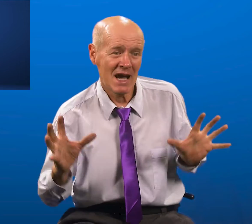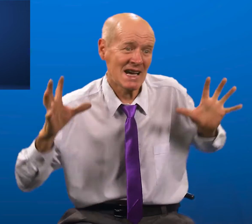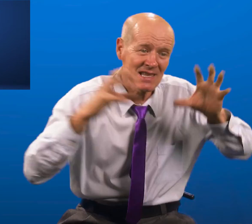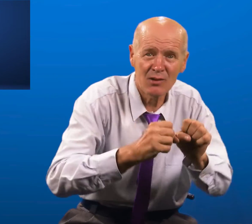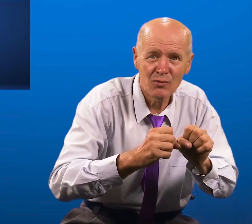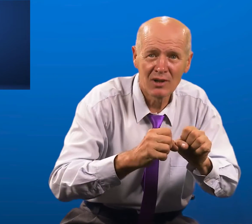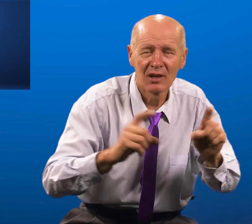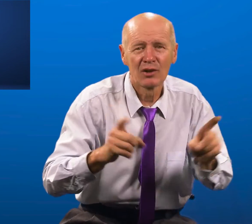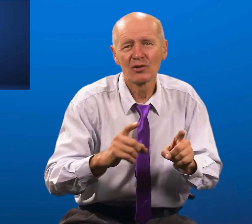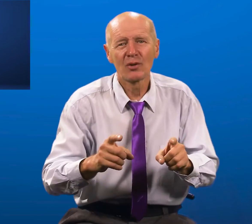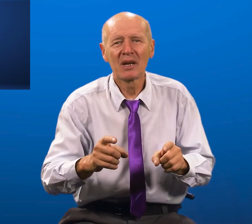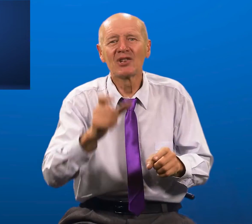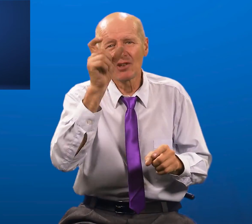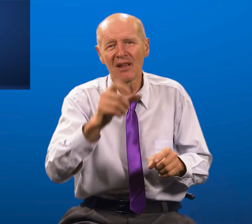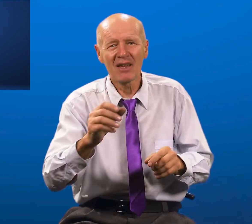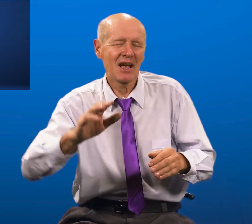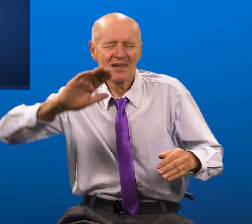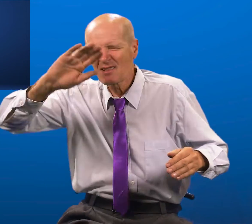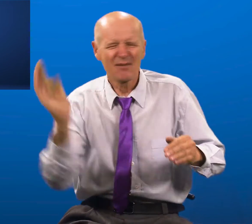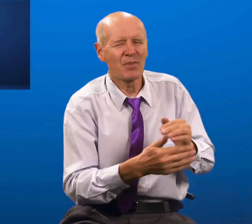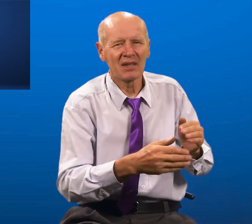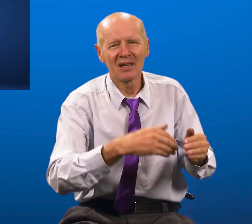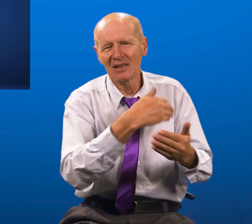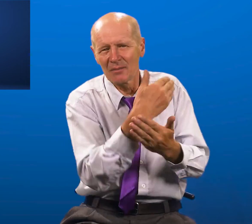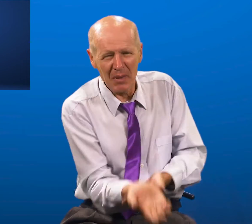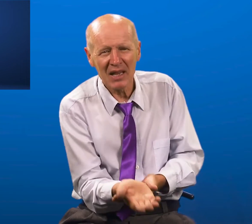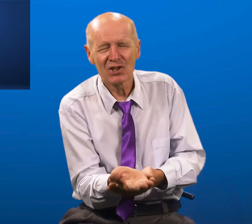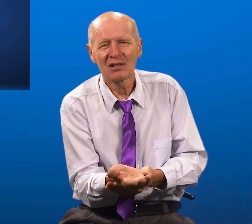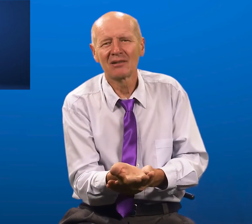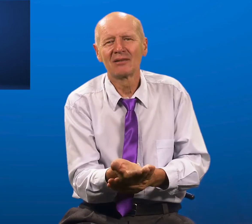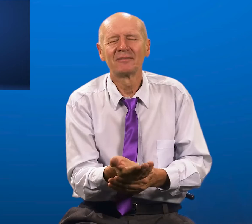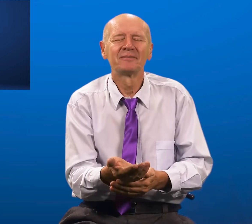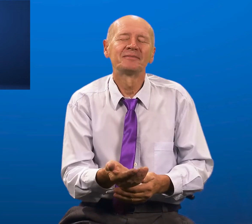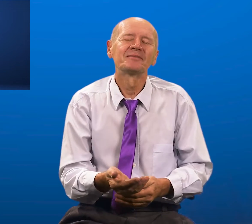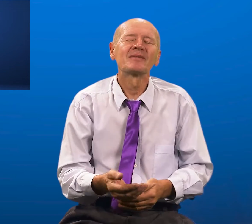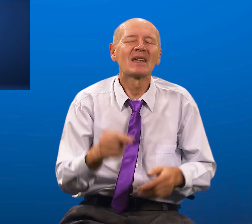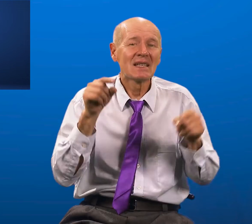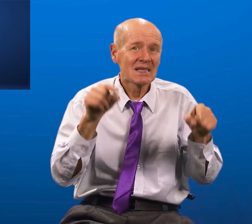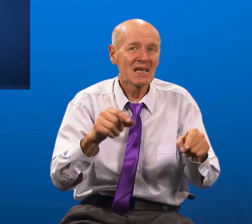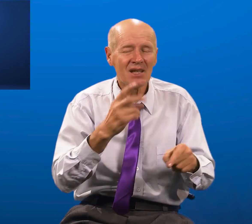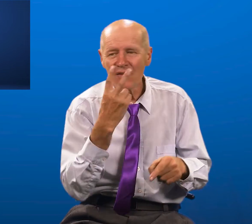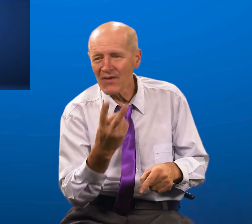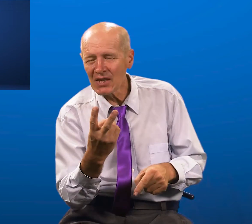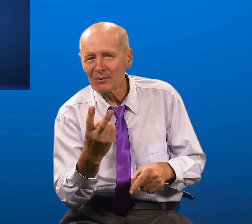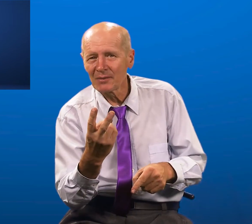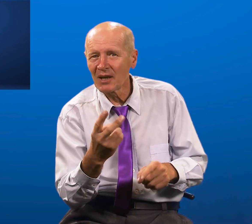атакует для того, чтобы сбить человека с пути. И здесь мы также